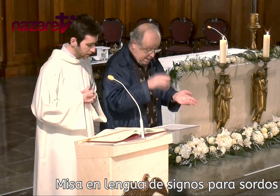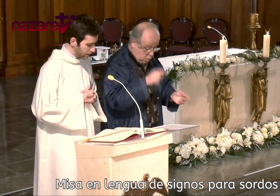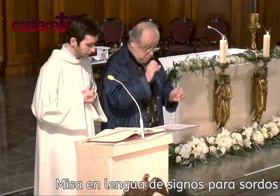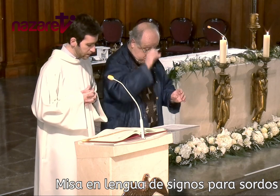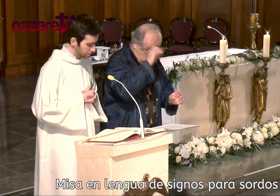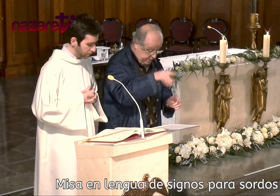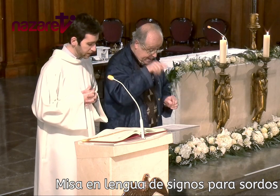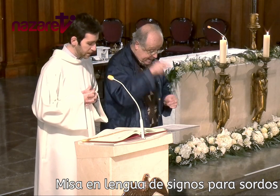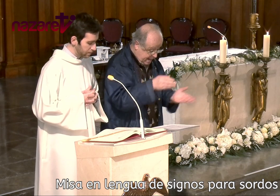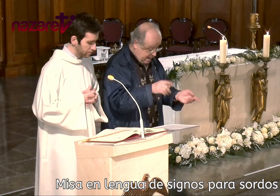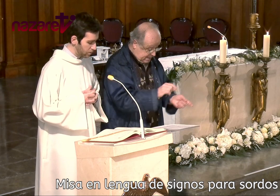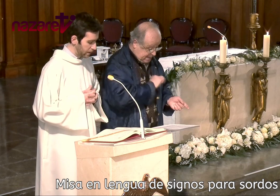ese profeta morirá